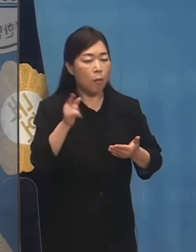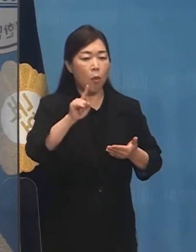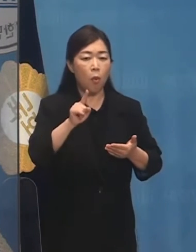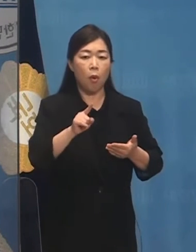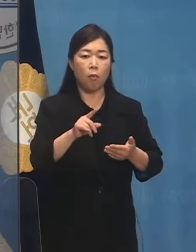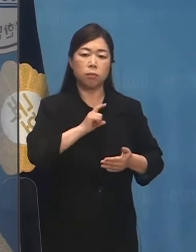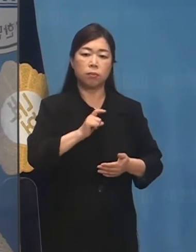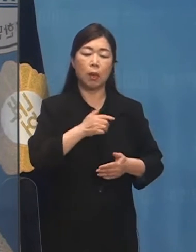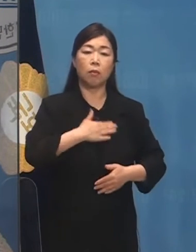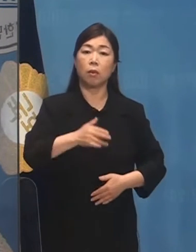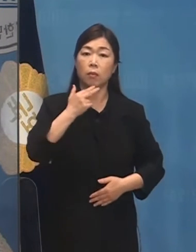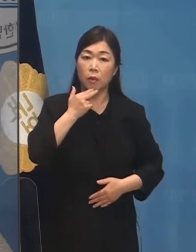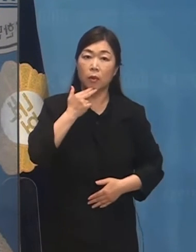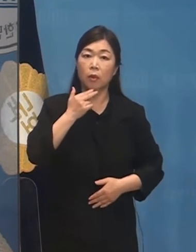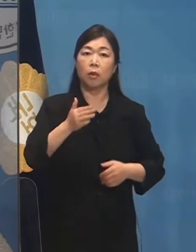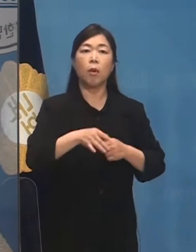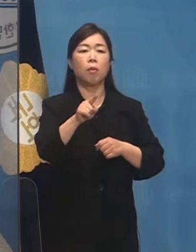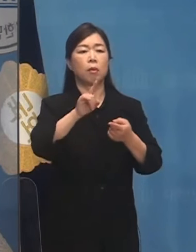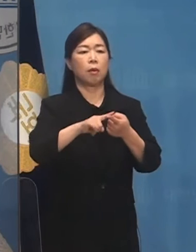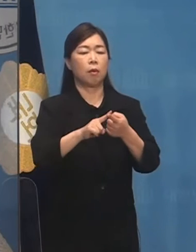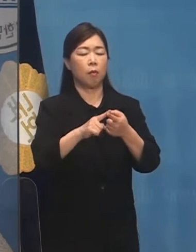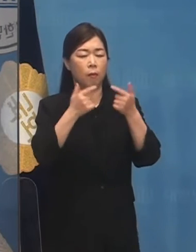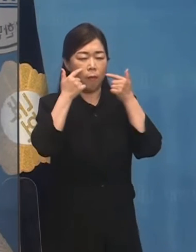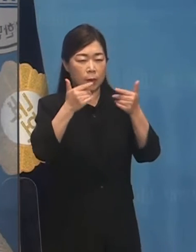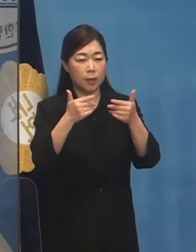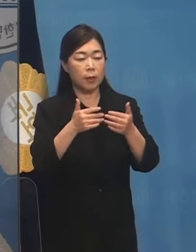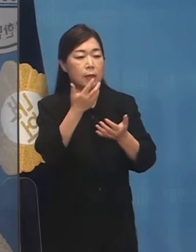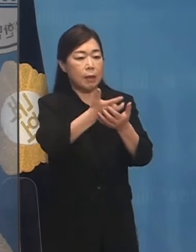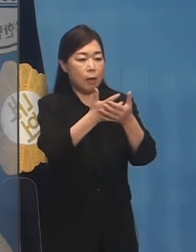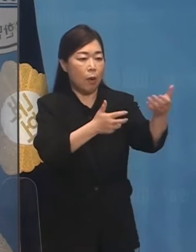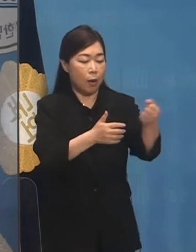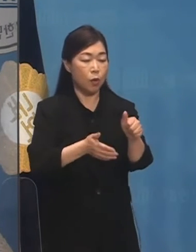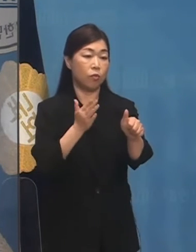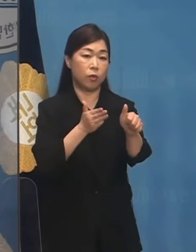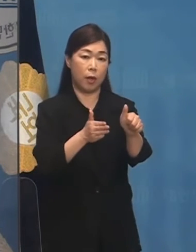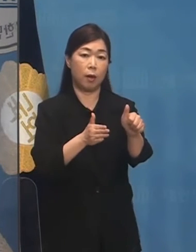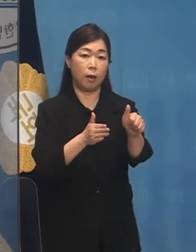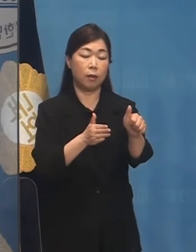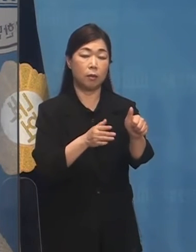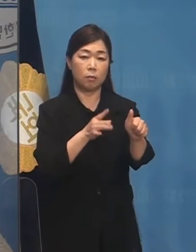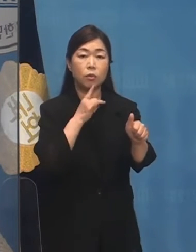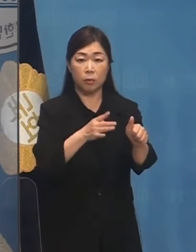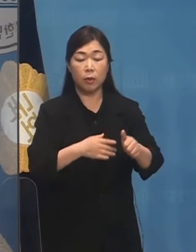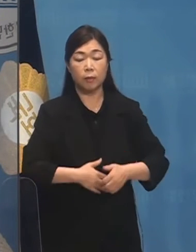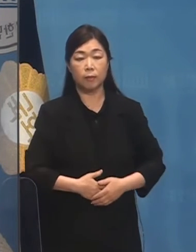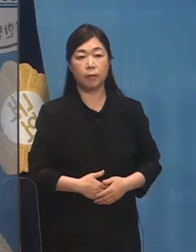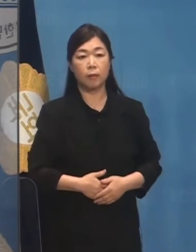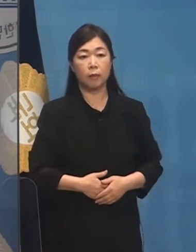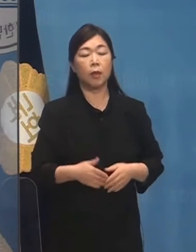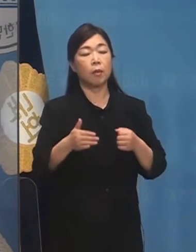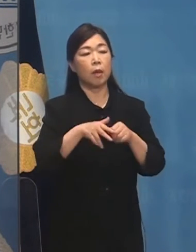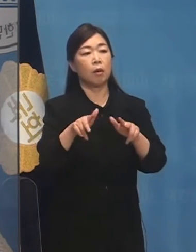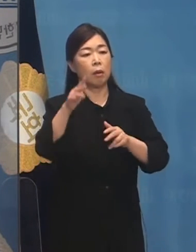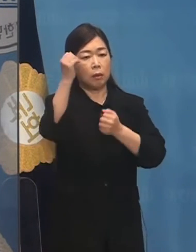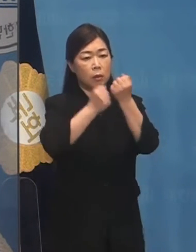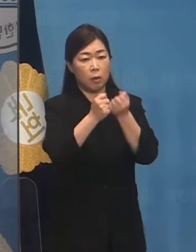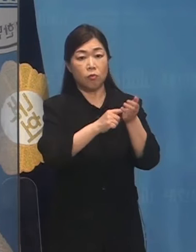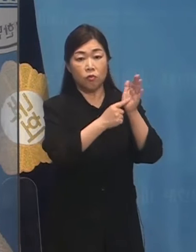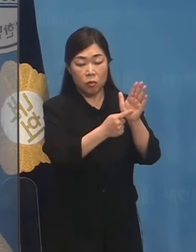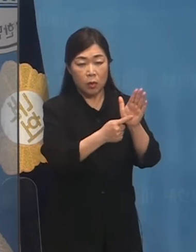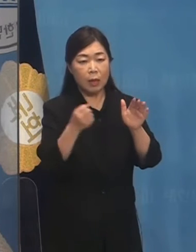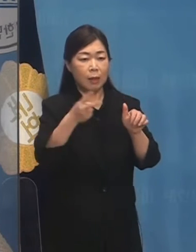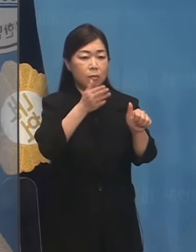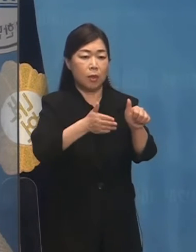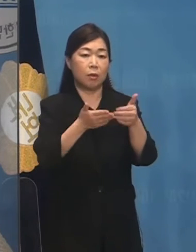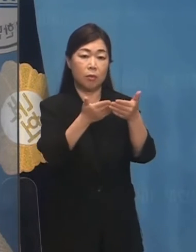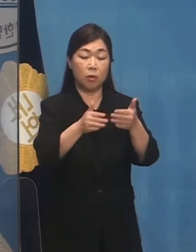없잖아요. 국민들이 궁금해합니다. 이런 점들에 관한 핵심적인 어떤 자료를 요청하고 있는 것입니다. 어쨌든 이 자리에 들어서 다시 한번 그걸